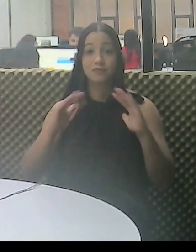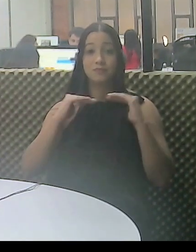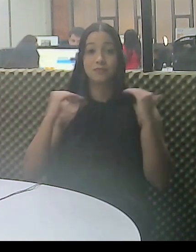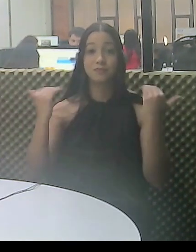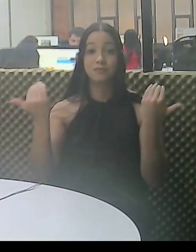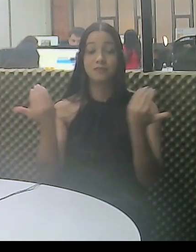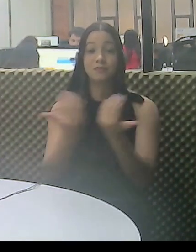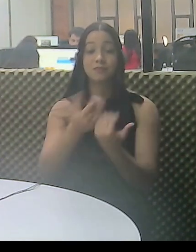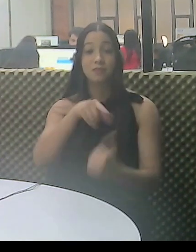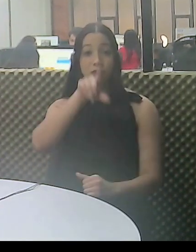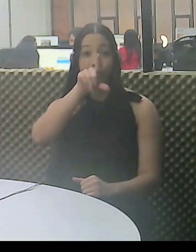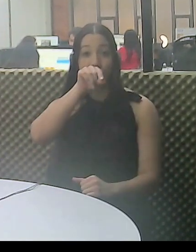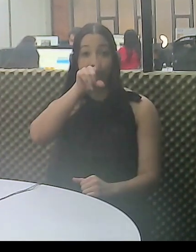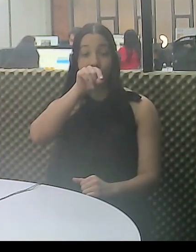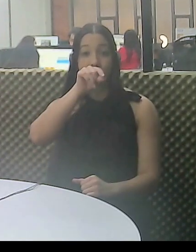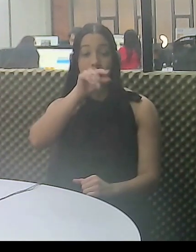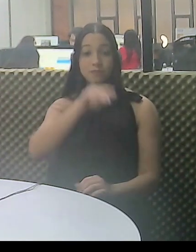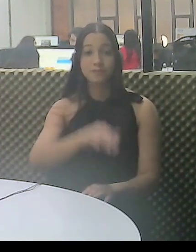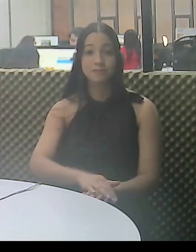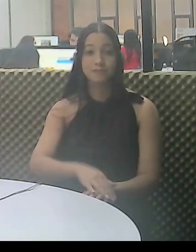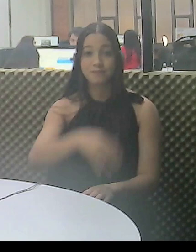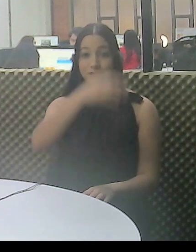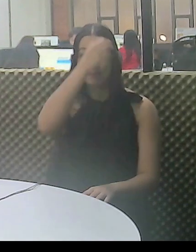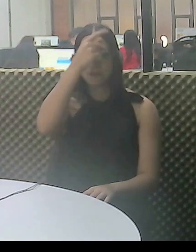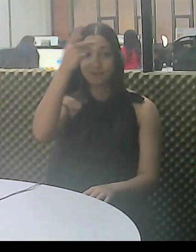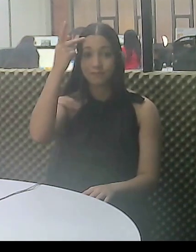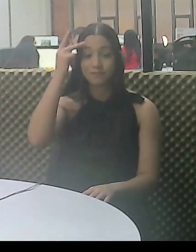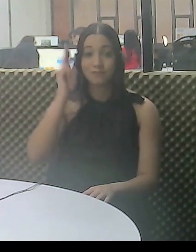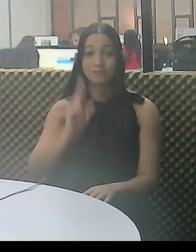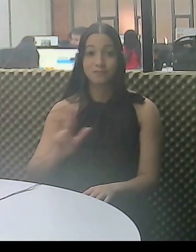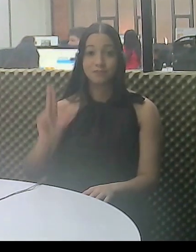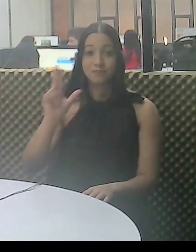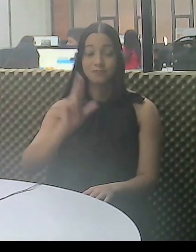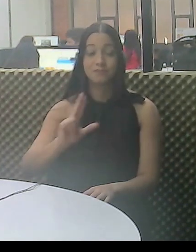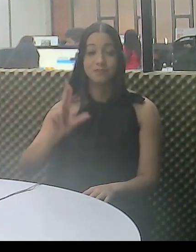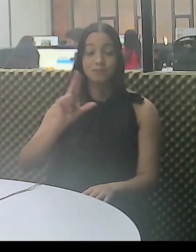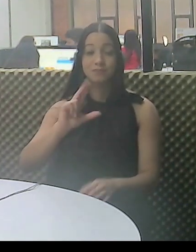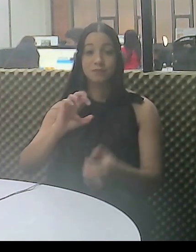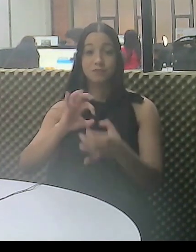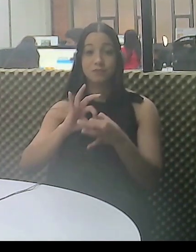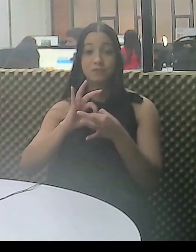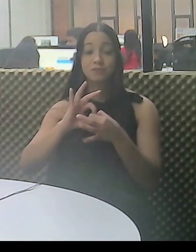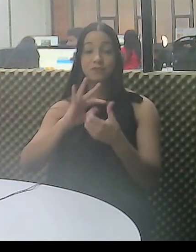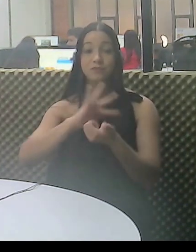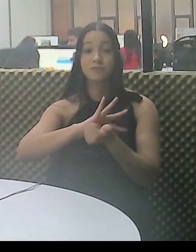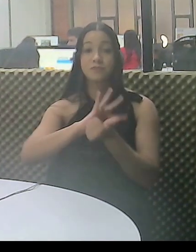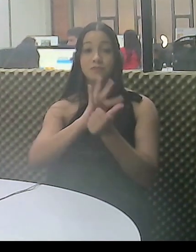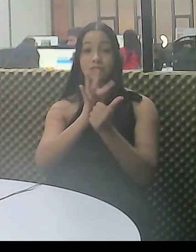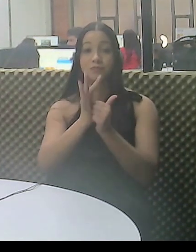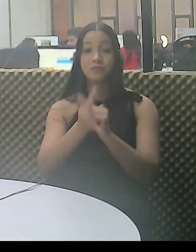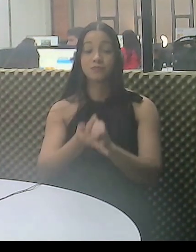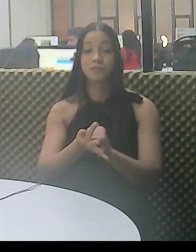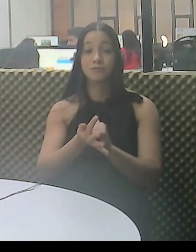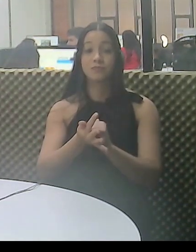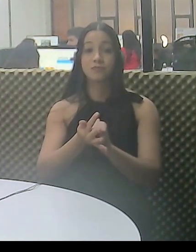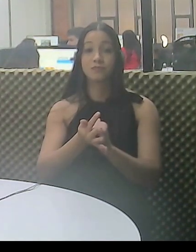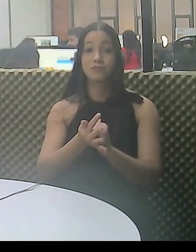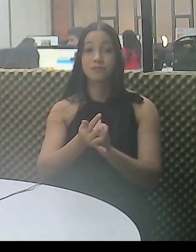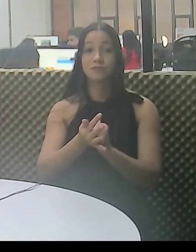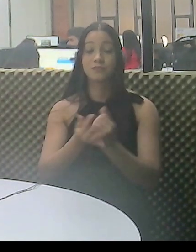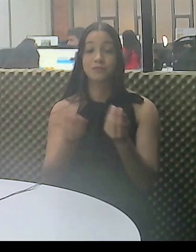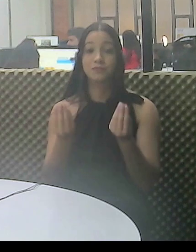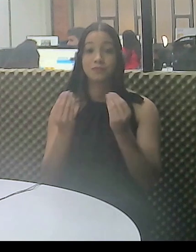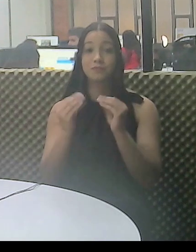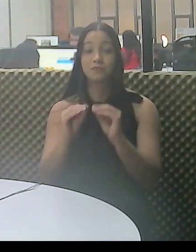campo Sabiazinho. A Prefeitura de Uberlândia, por meio da Fundação Uberlandense do Turismo, Esporte e Lazer, a Futel, segue